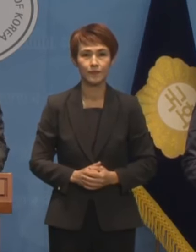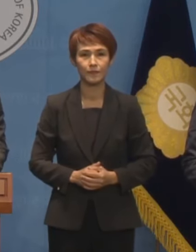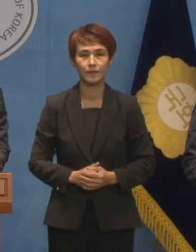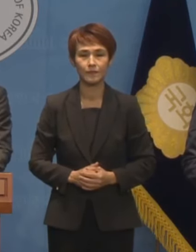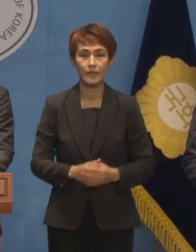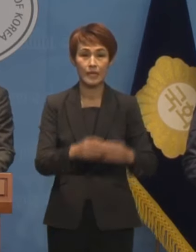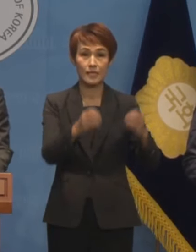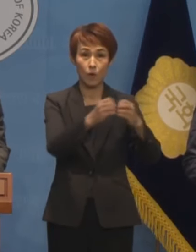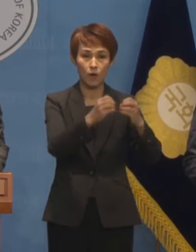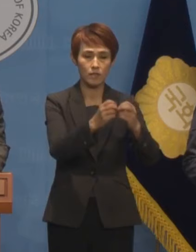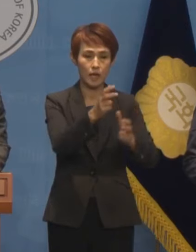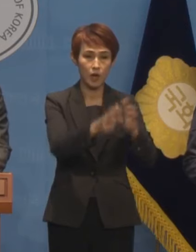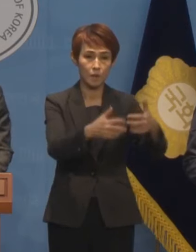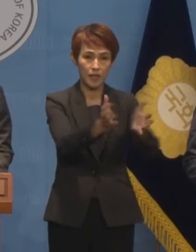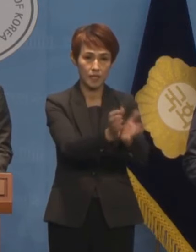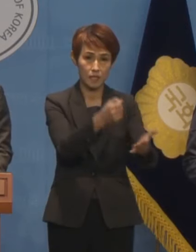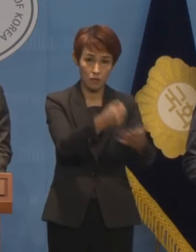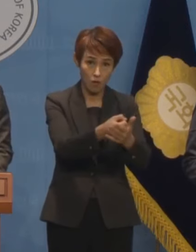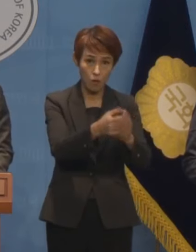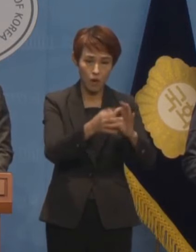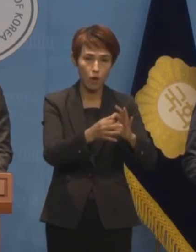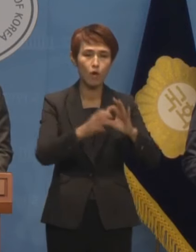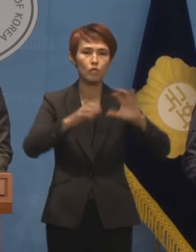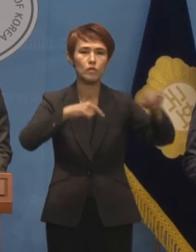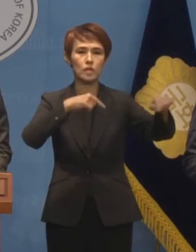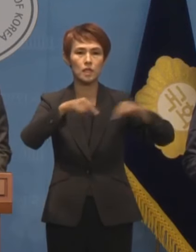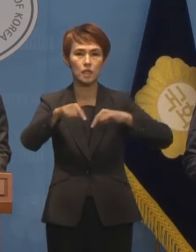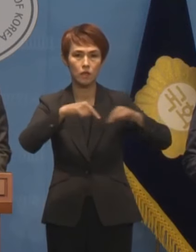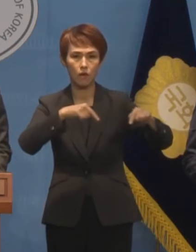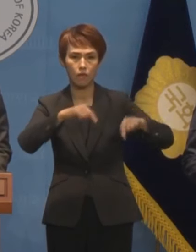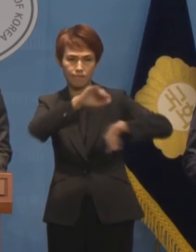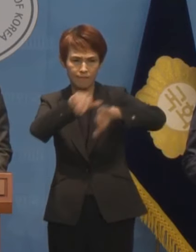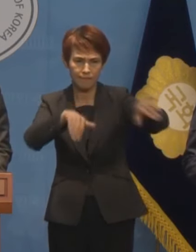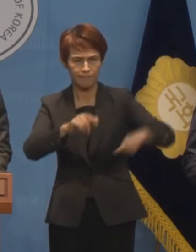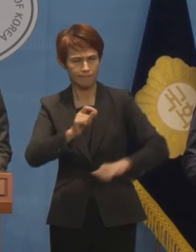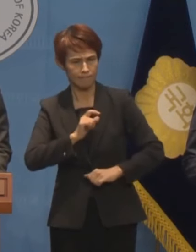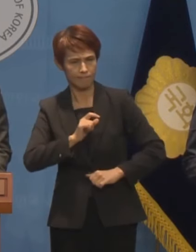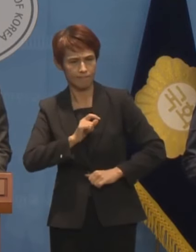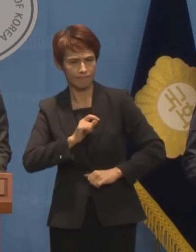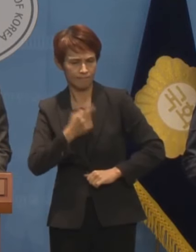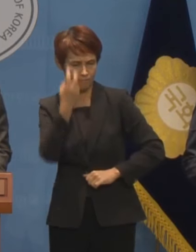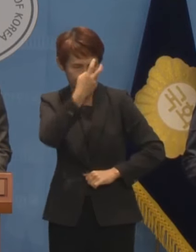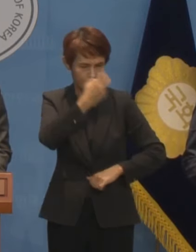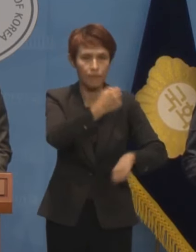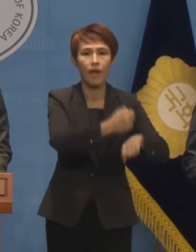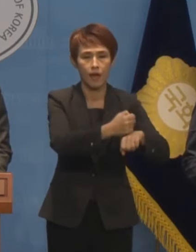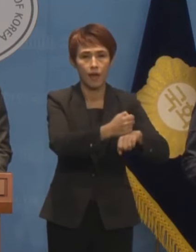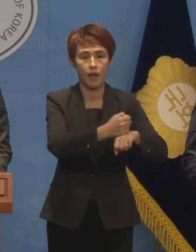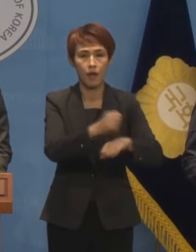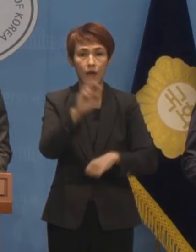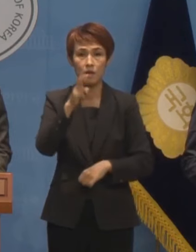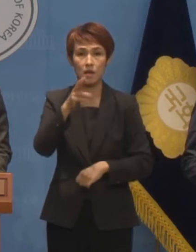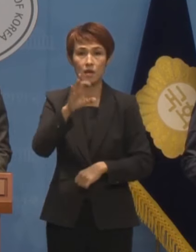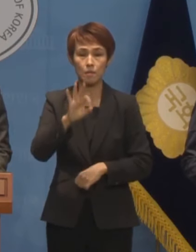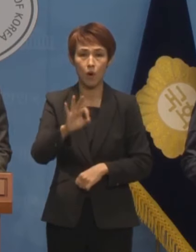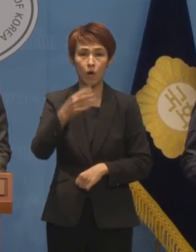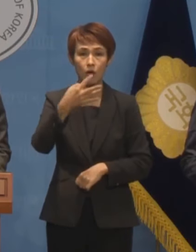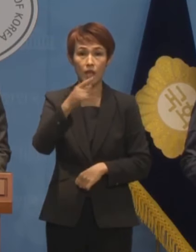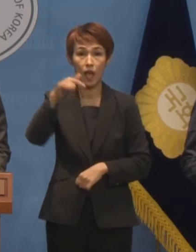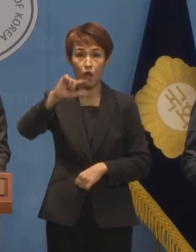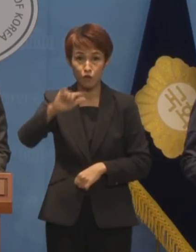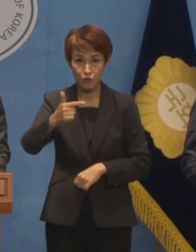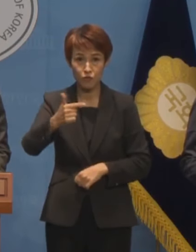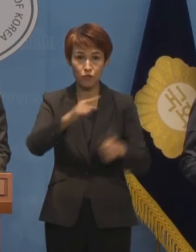창원산단 선정 국정개입 의혹 낱낱이 파헤치겠습니다. 명태균 씨가 지난 11월 9일 토요일